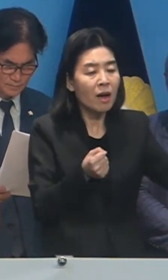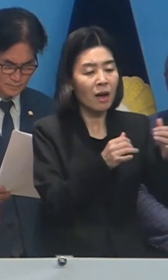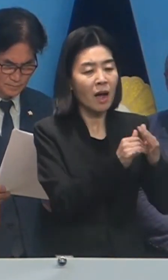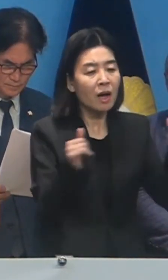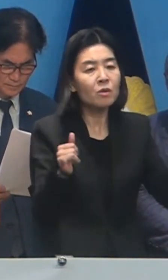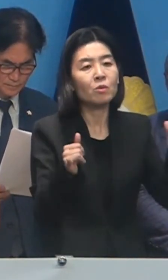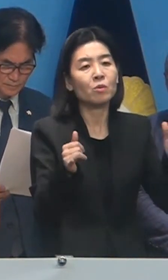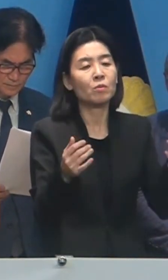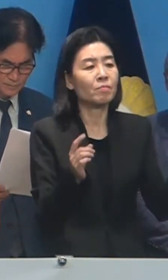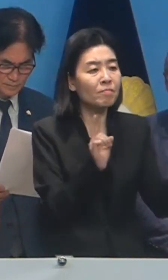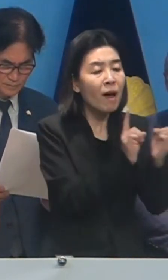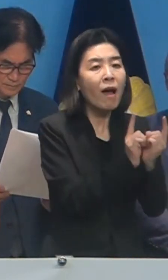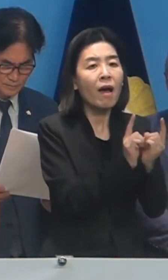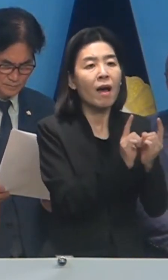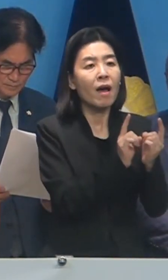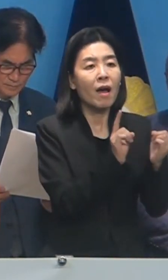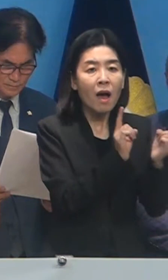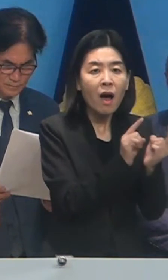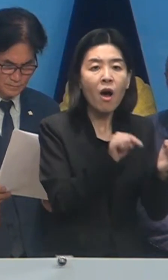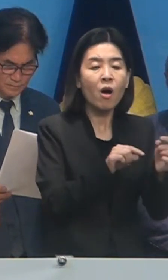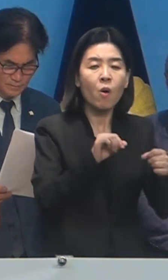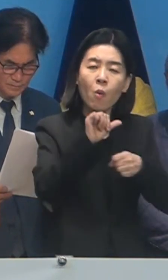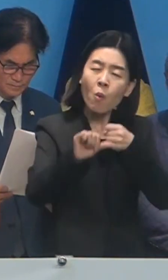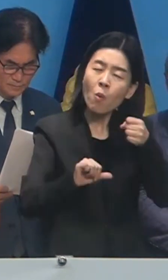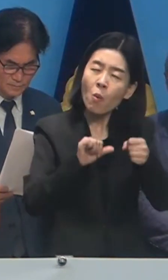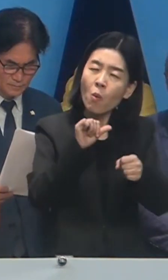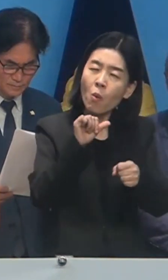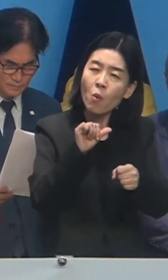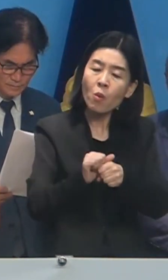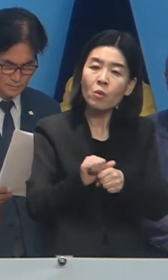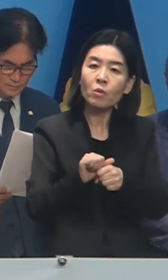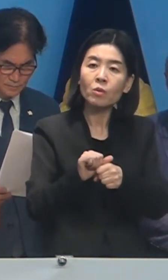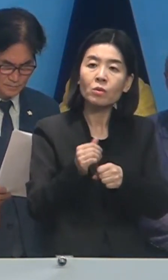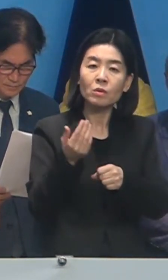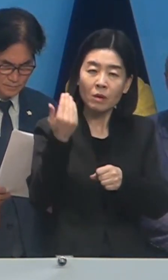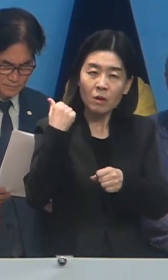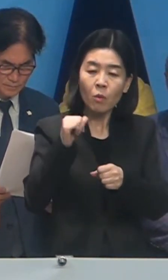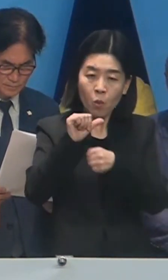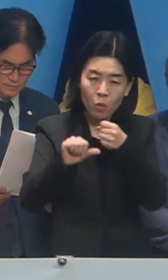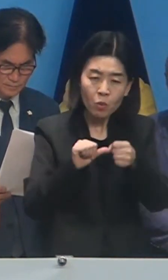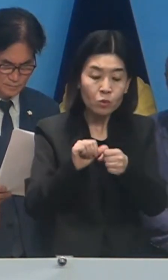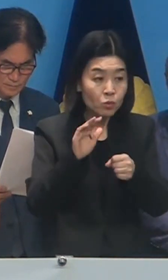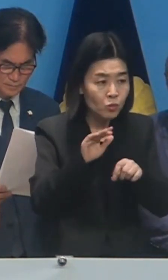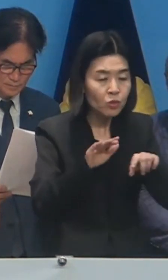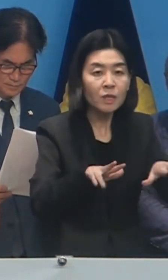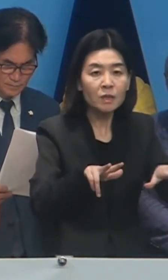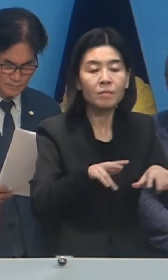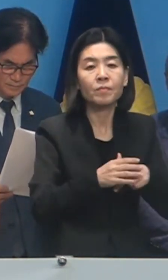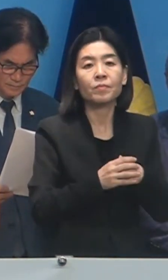만에 보고된 민간 차원의 남북,